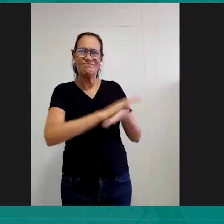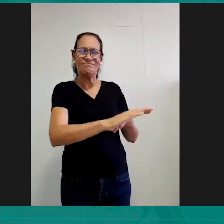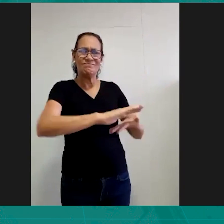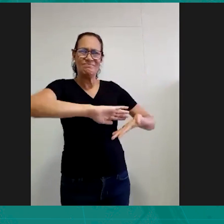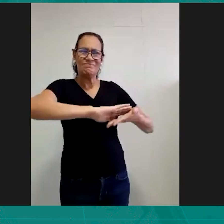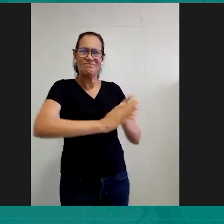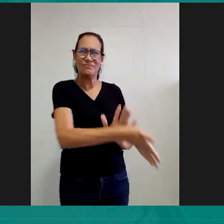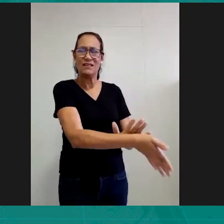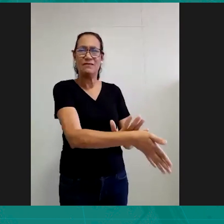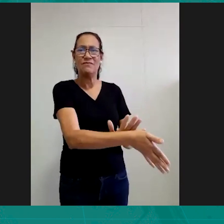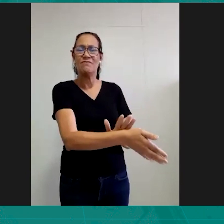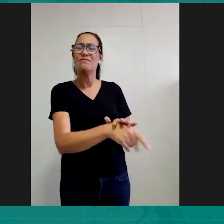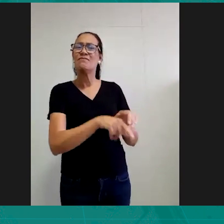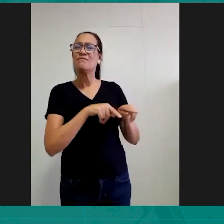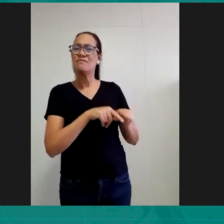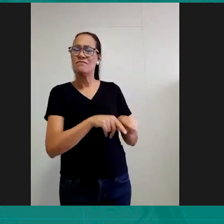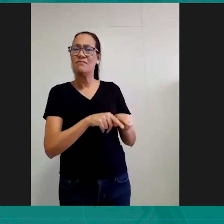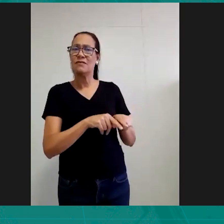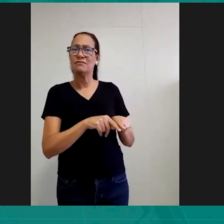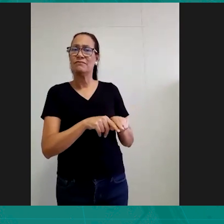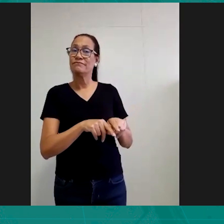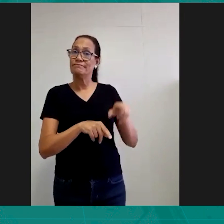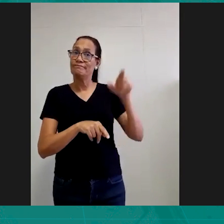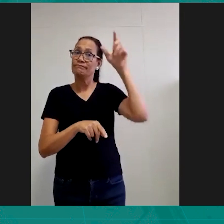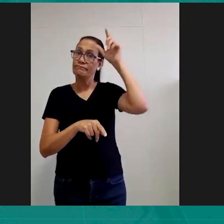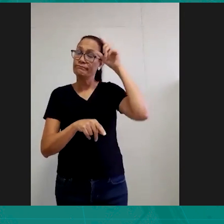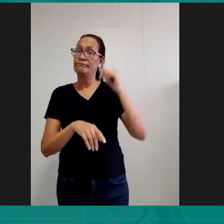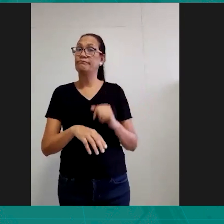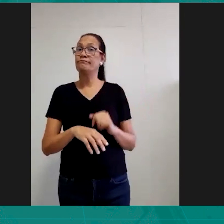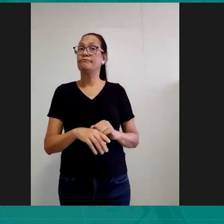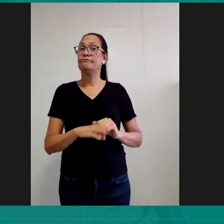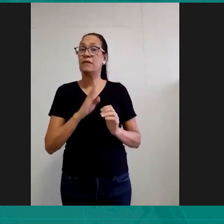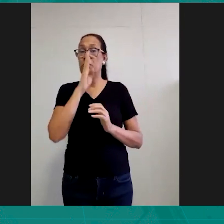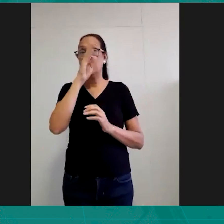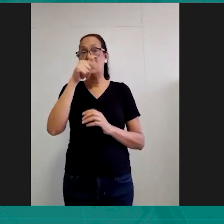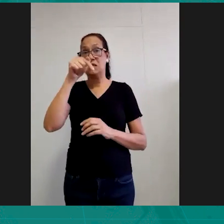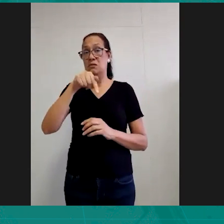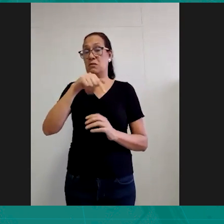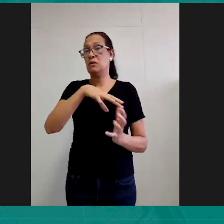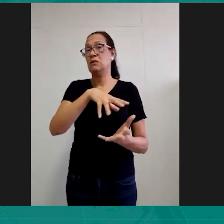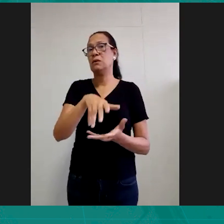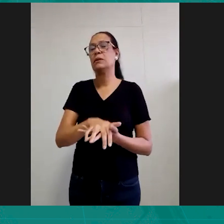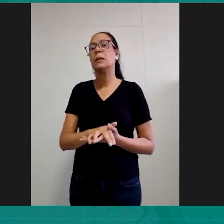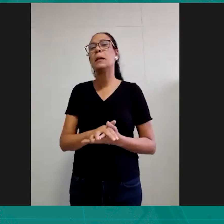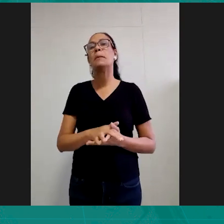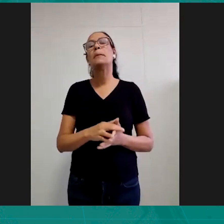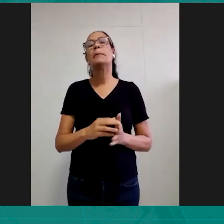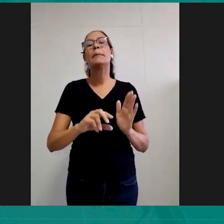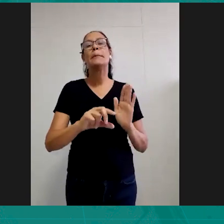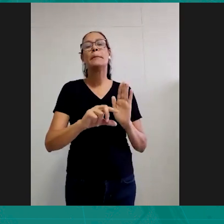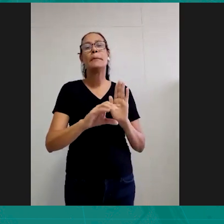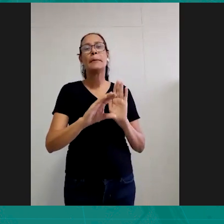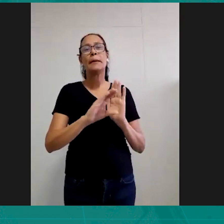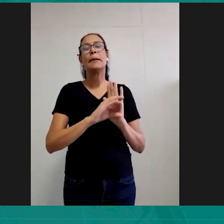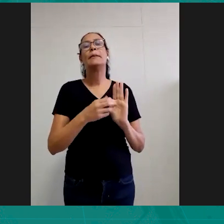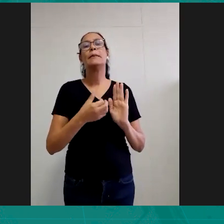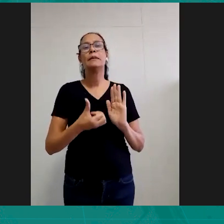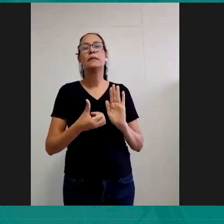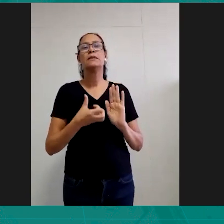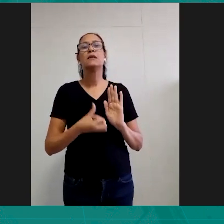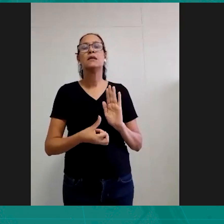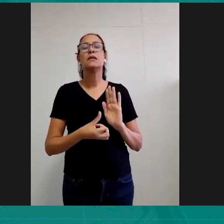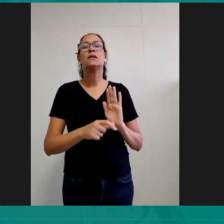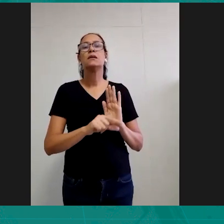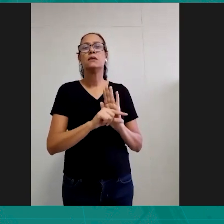quem reina esse mundo é Satanás. E capítulo 16, versículo 11. Do